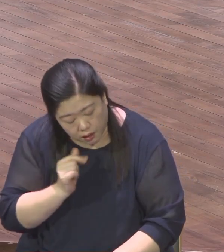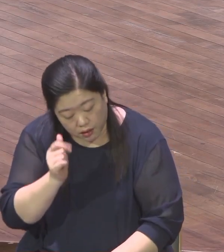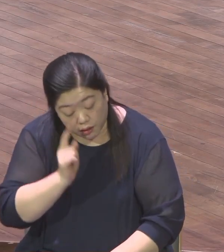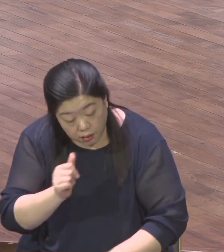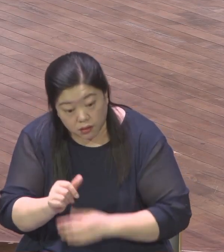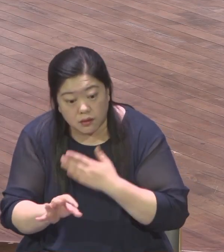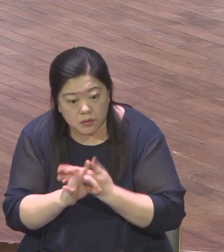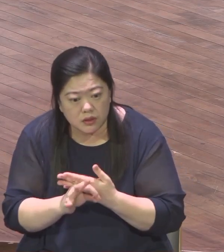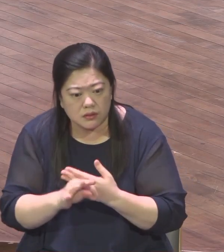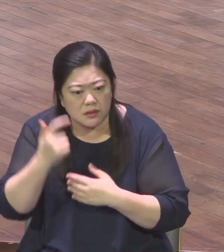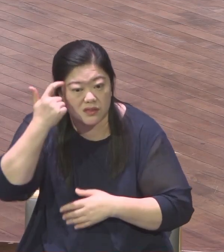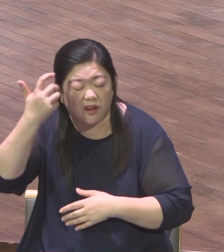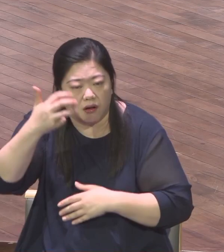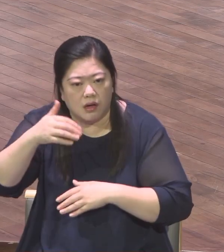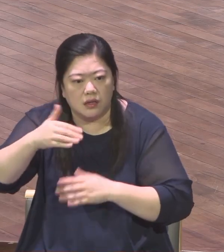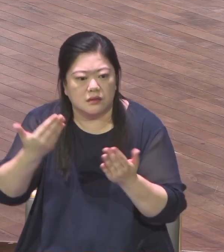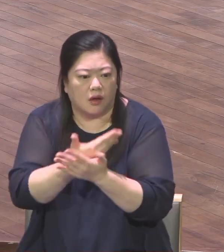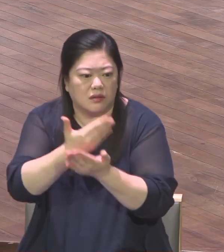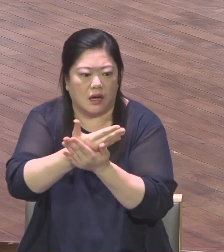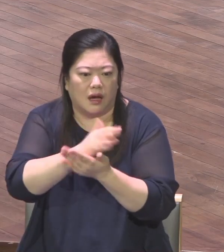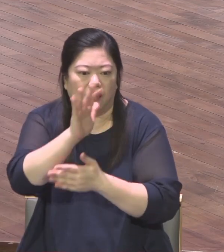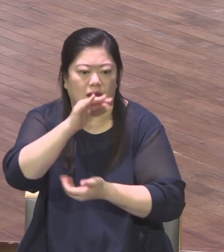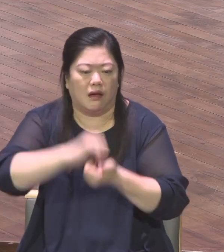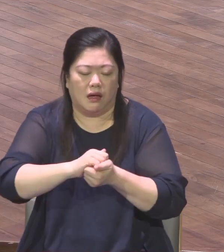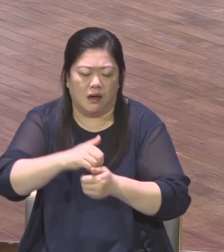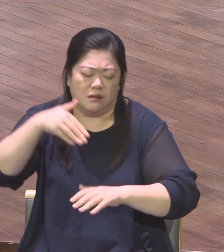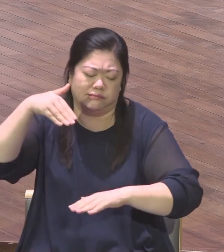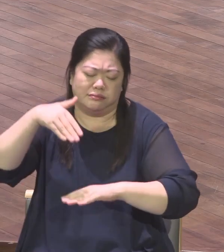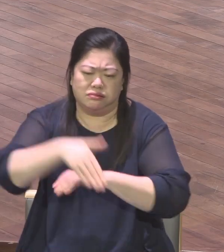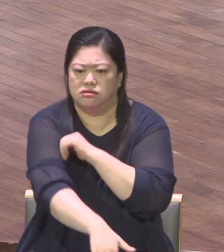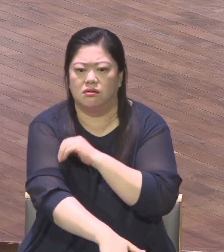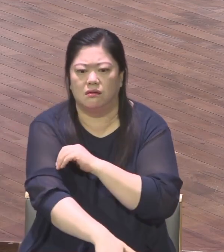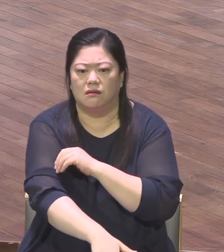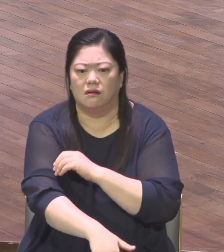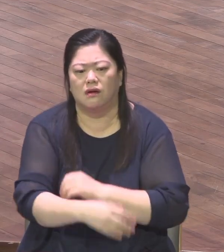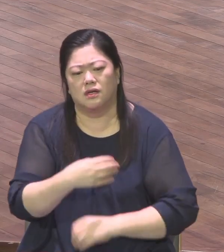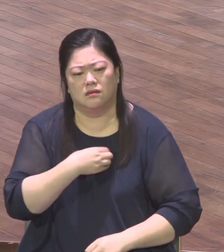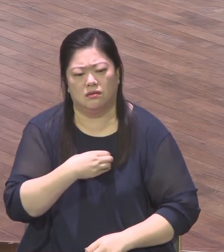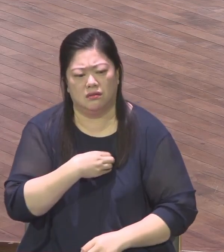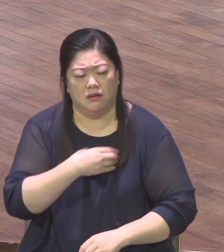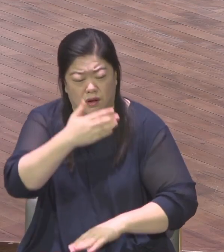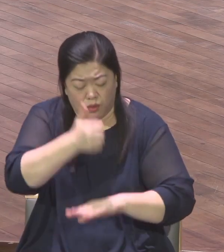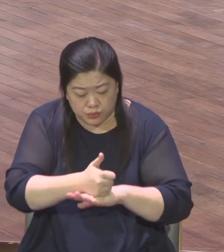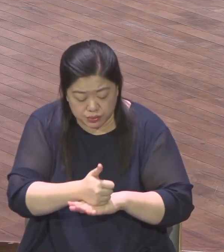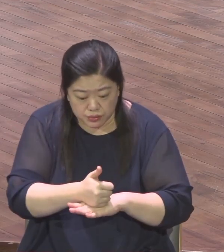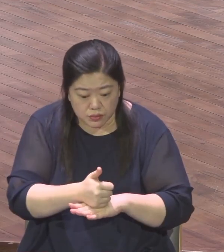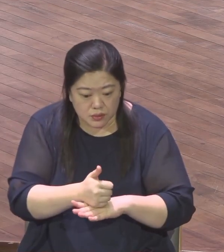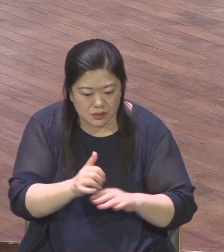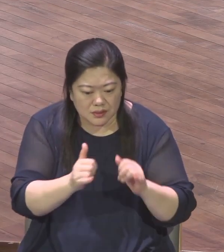모든 게 자기 중심이고 모든 것이 자기 생각이고 모든 것이 세상 기준이죠.